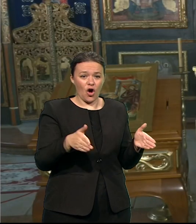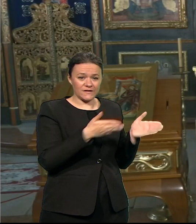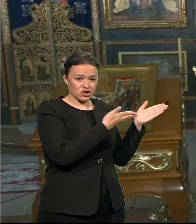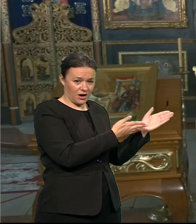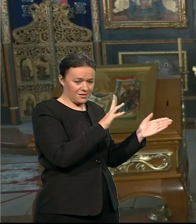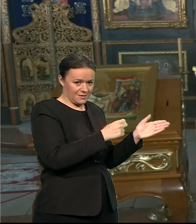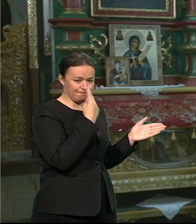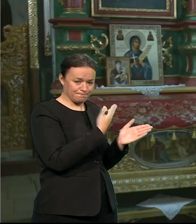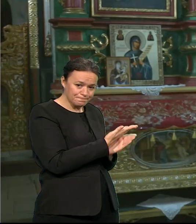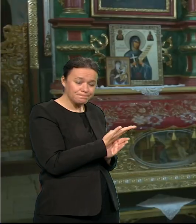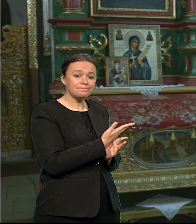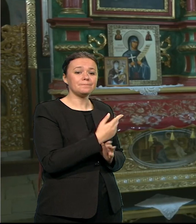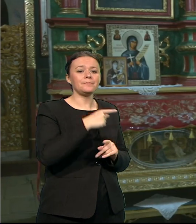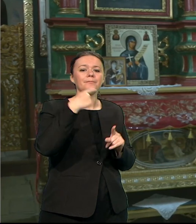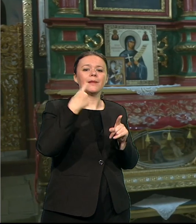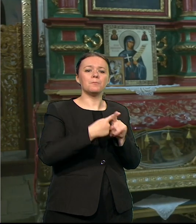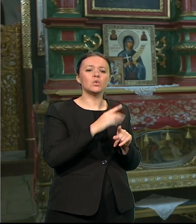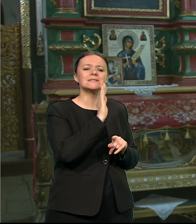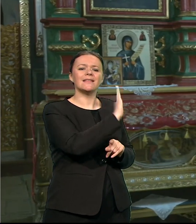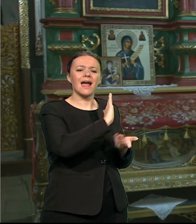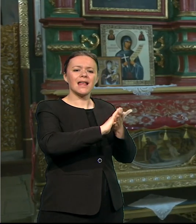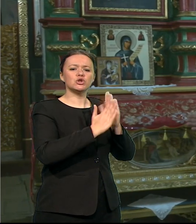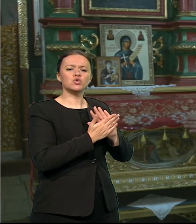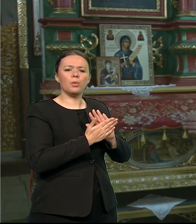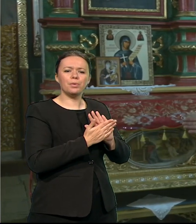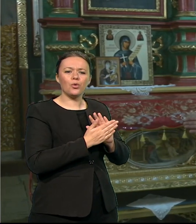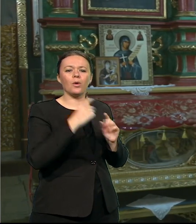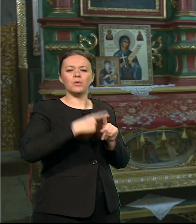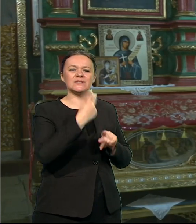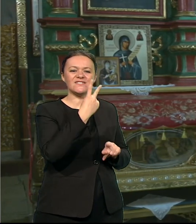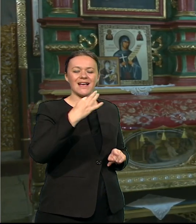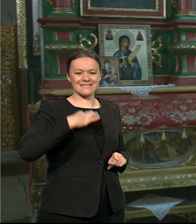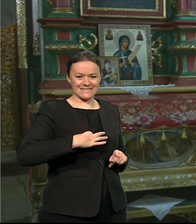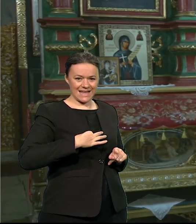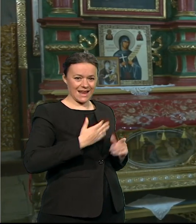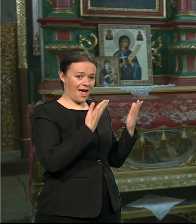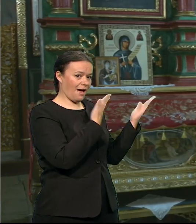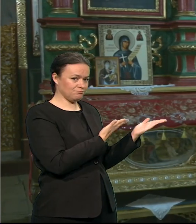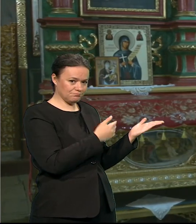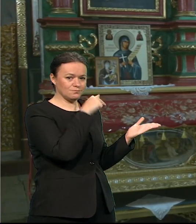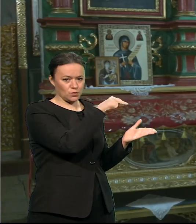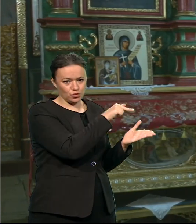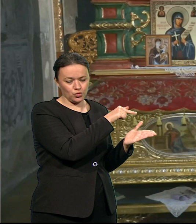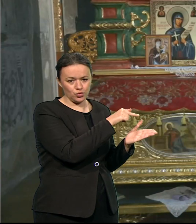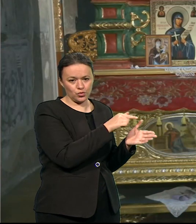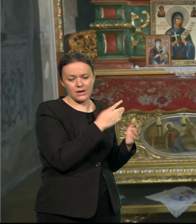i mošti njenog supruga i dva sina koji se nalaze u ovom